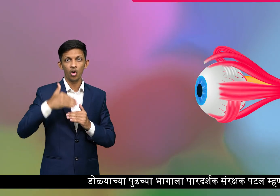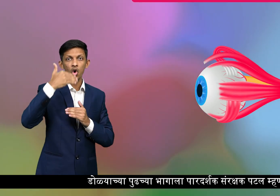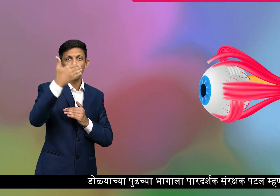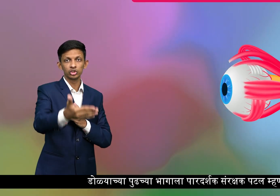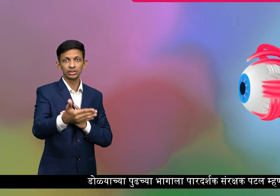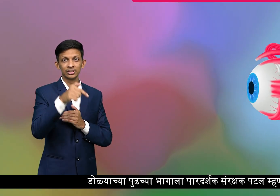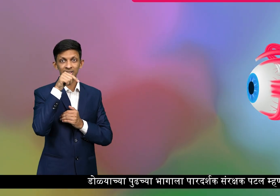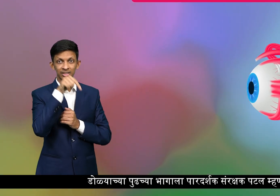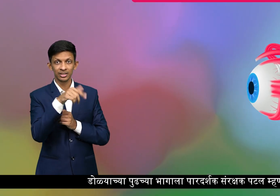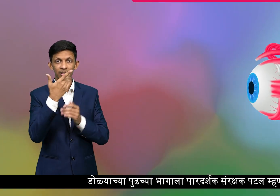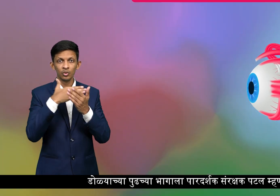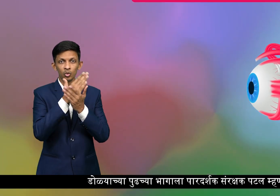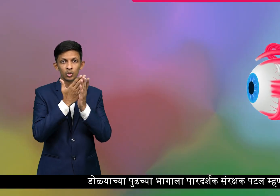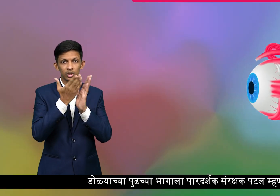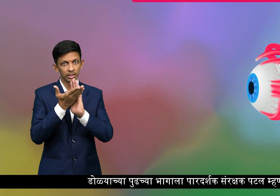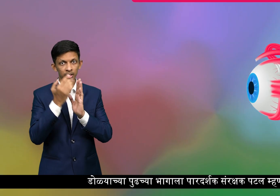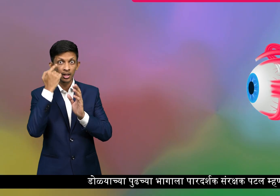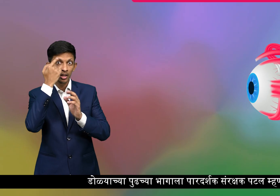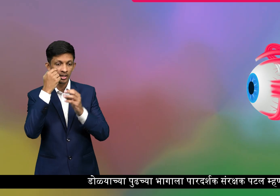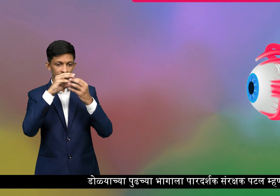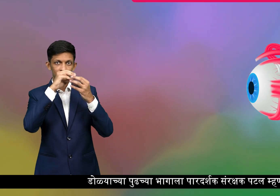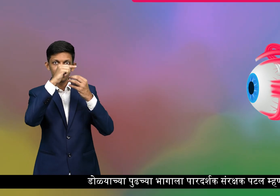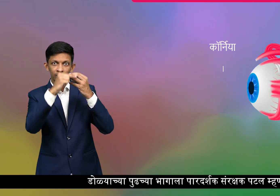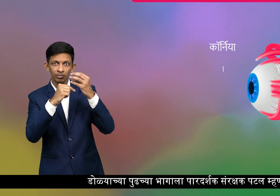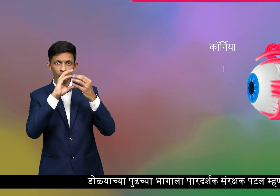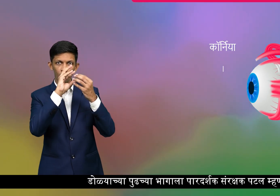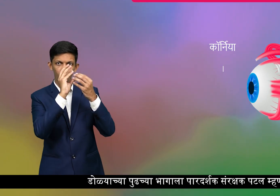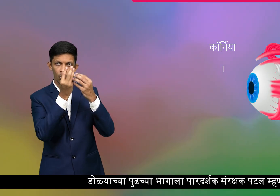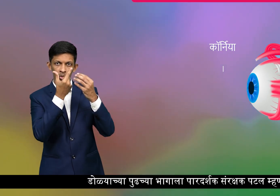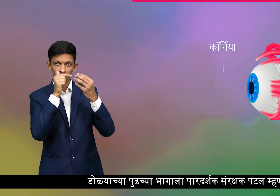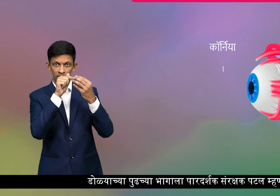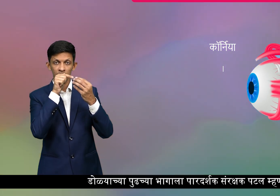डोळ्याच्या पुढच्या भागाला पारदर्शक संरक्षक पटल म्हणतात,